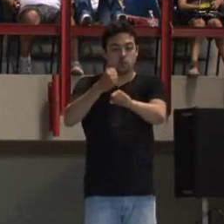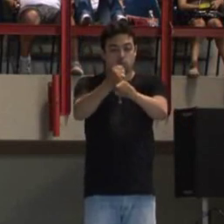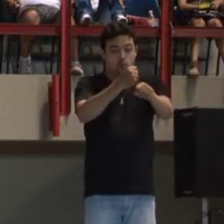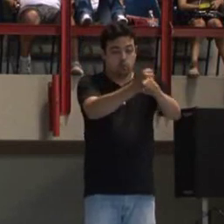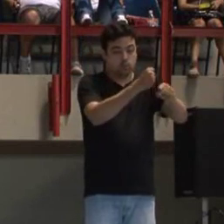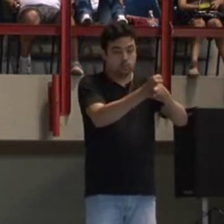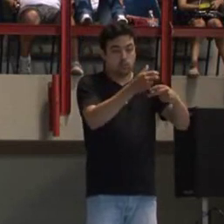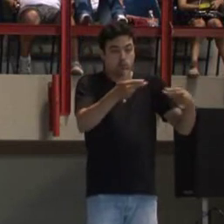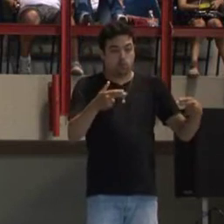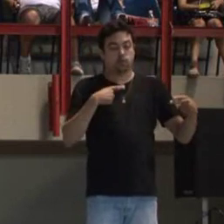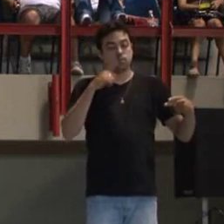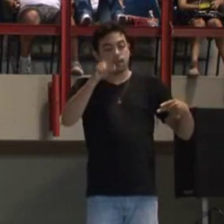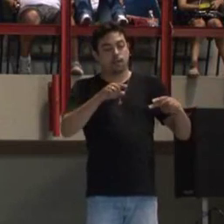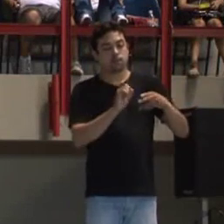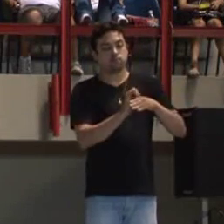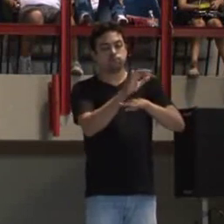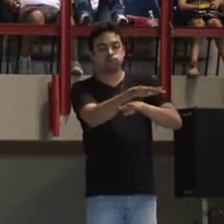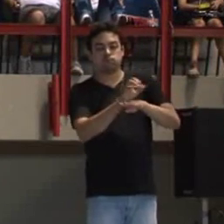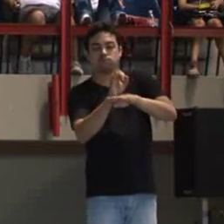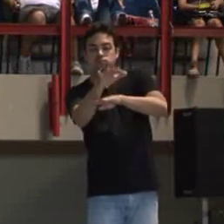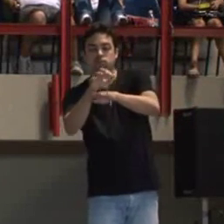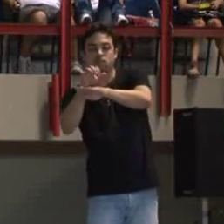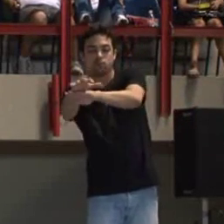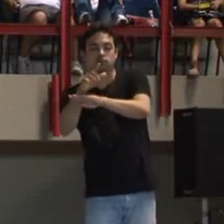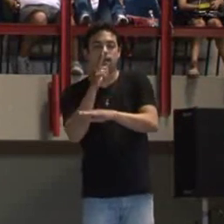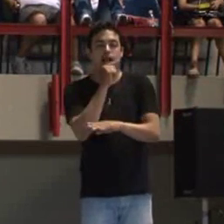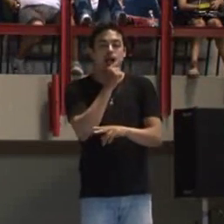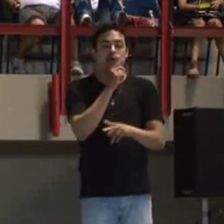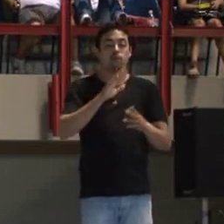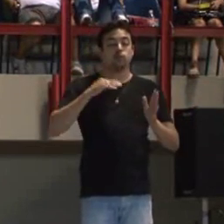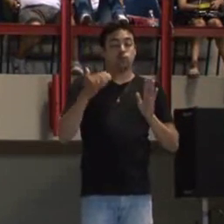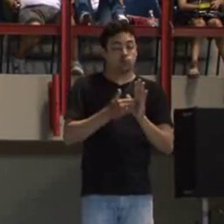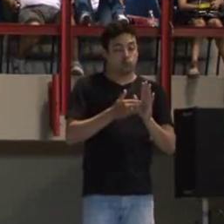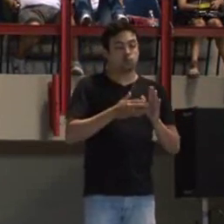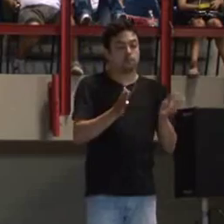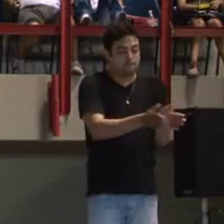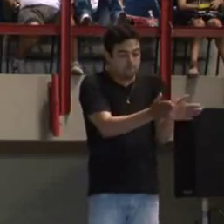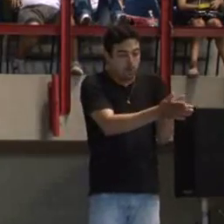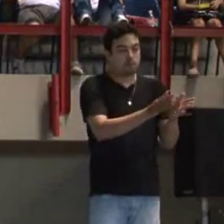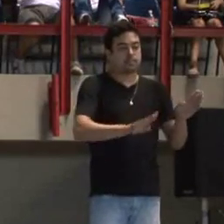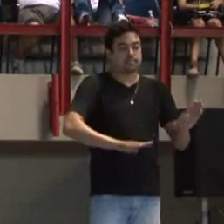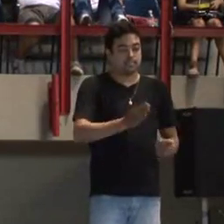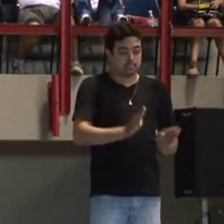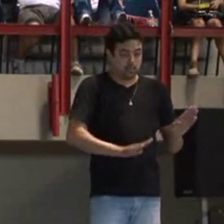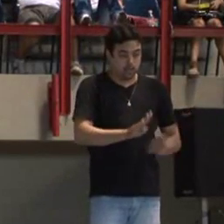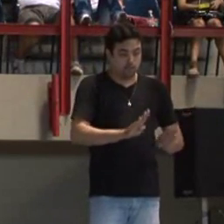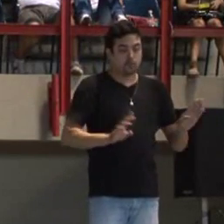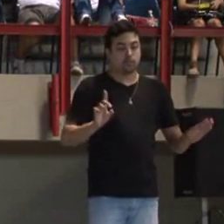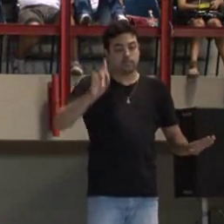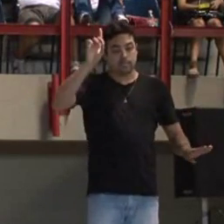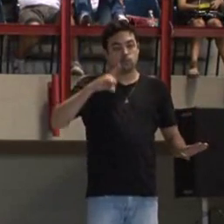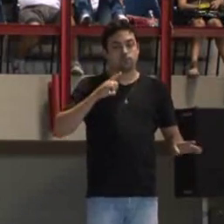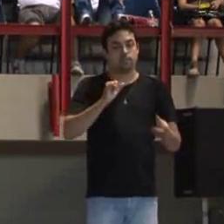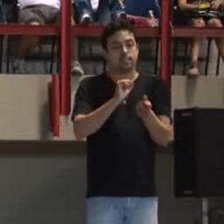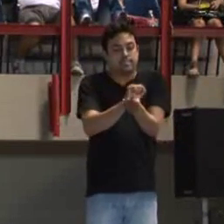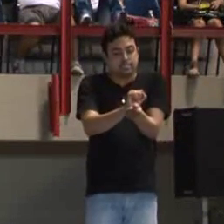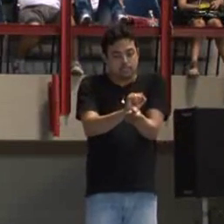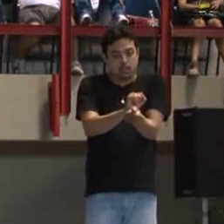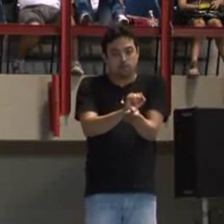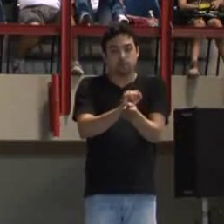de irrigação. Todos os pobres são servos dos deuses. Tem escravo?